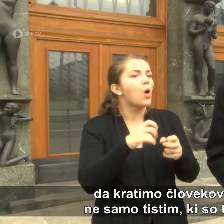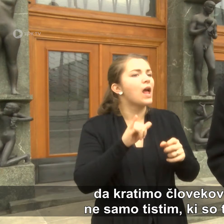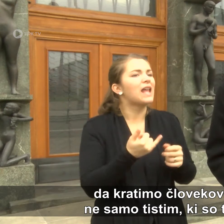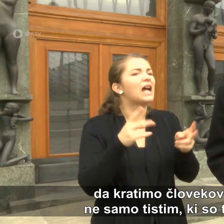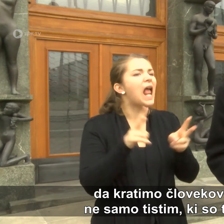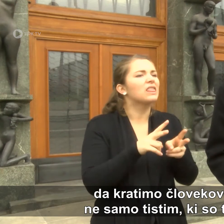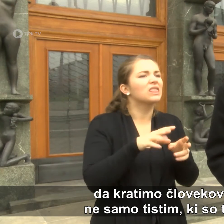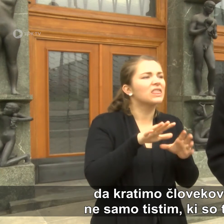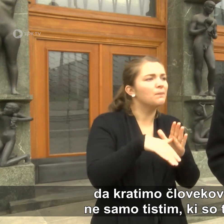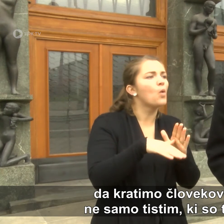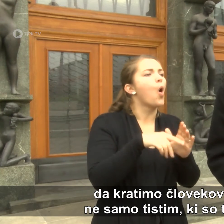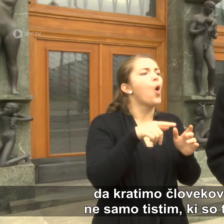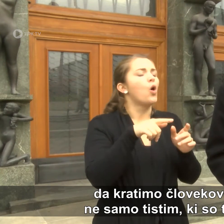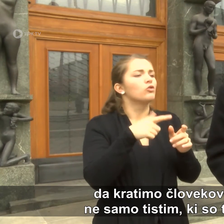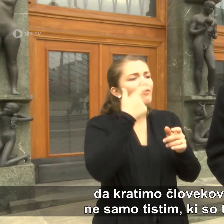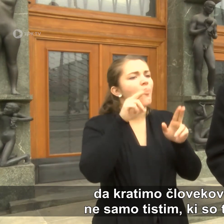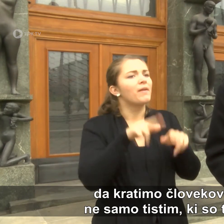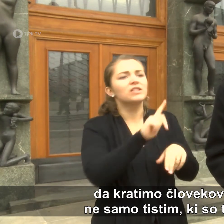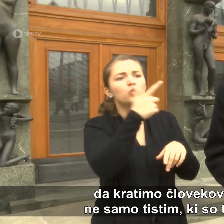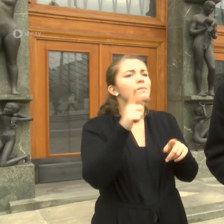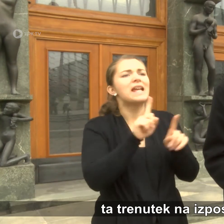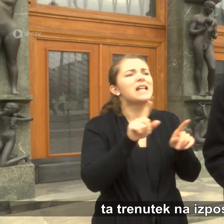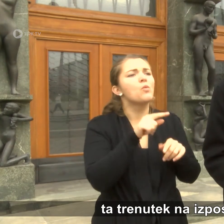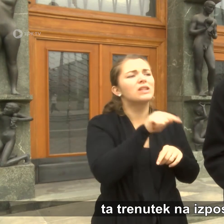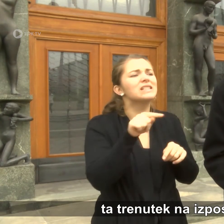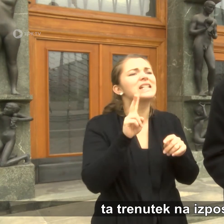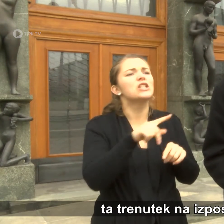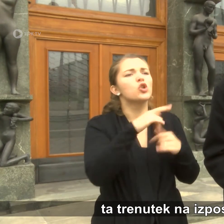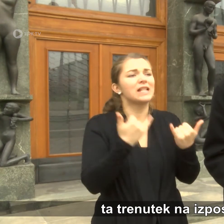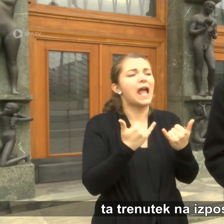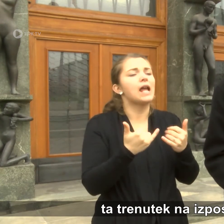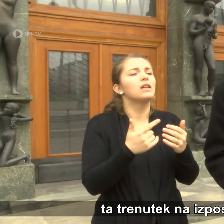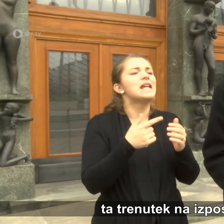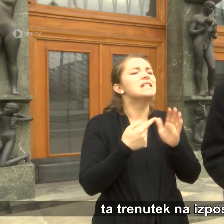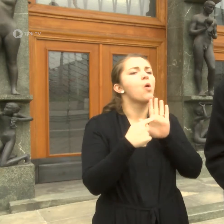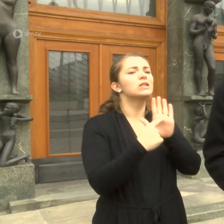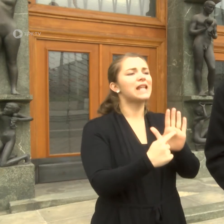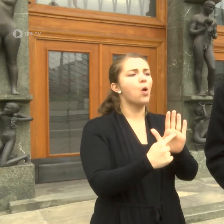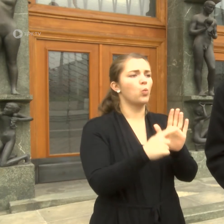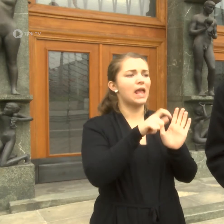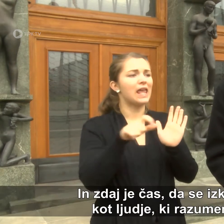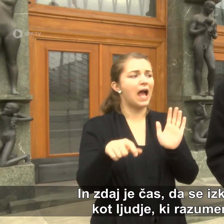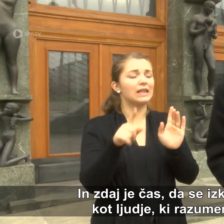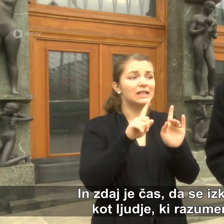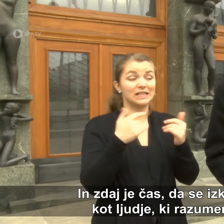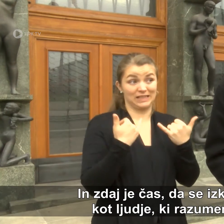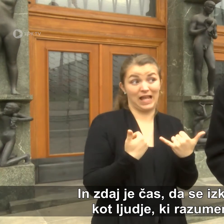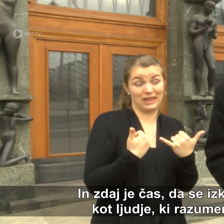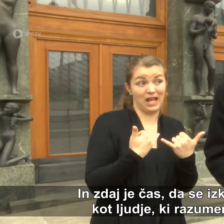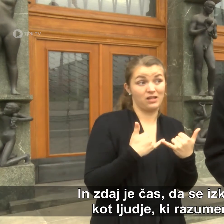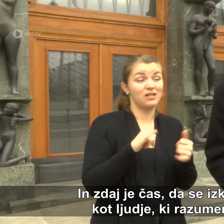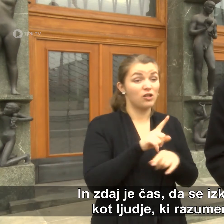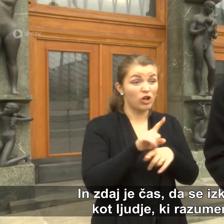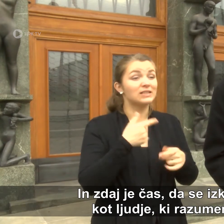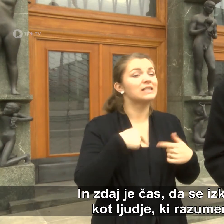na listi, ta trenutek na izpostavljenem odru. In zdaj je čas, da se izkažemo kot